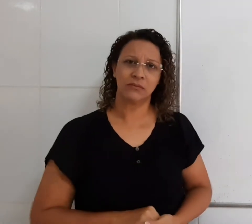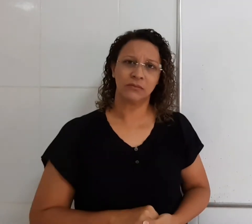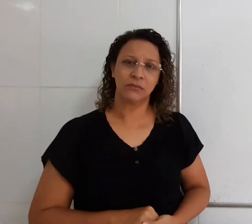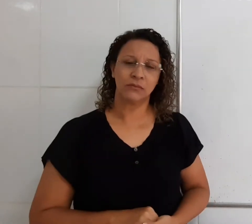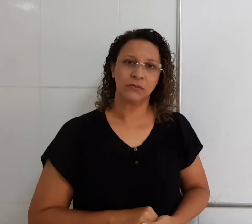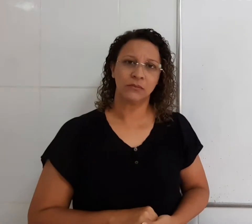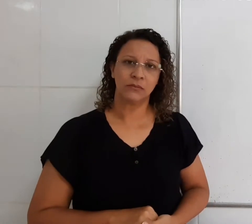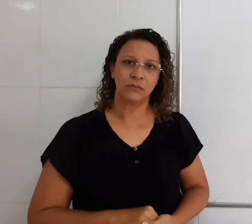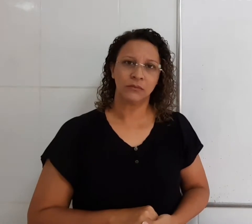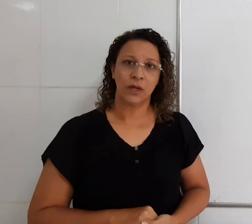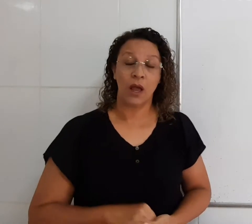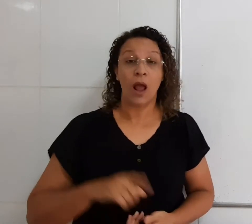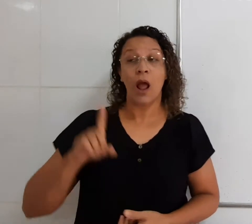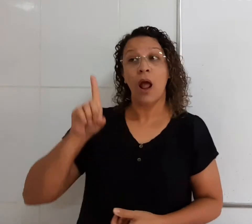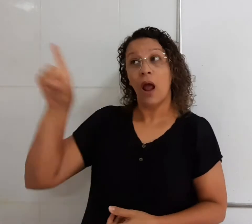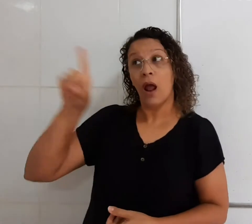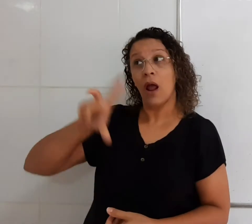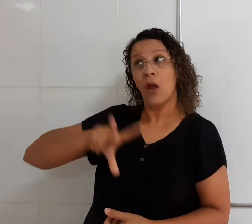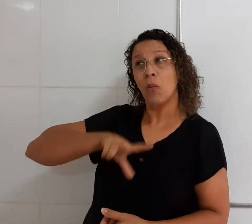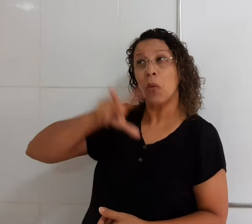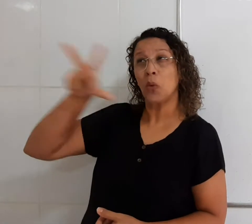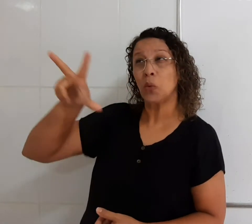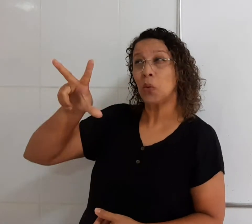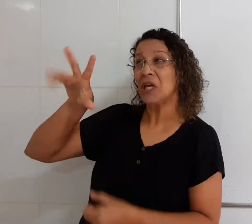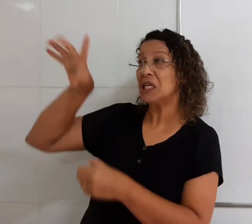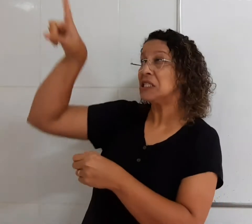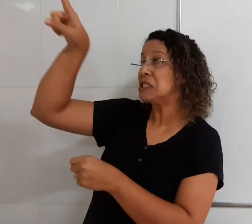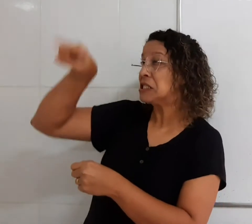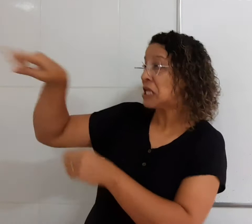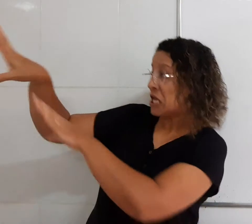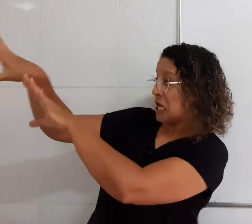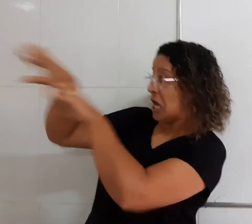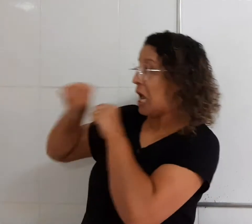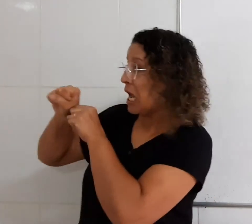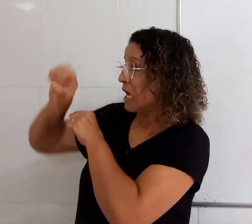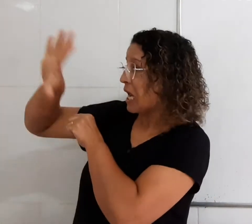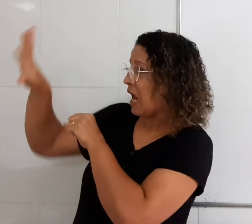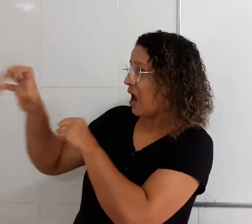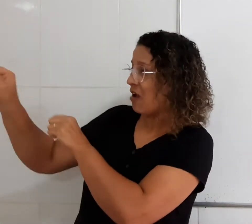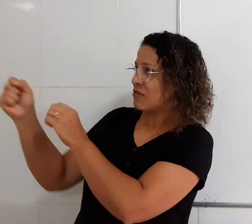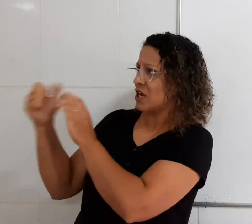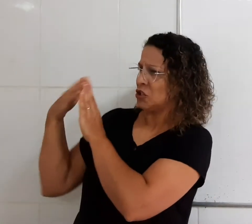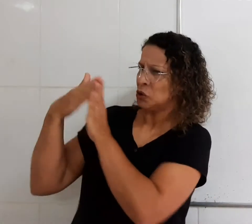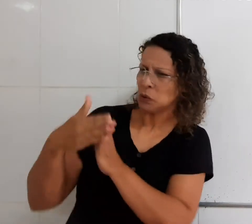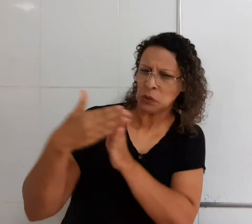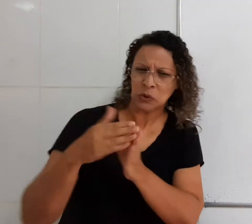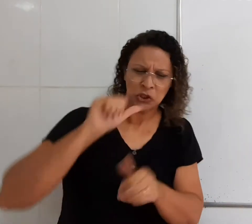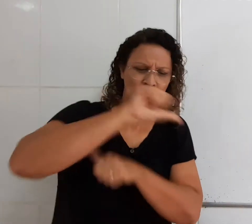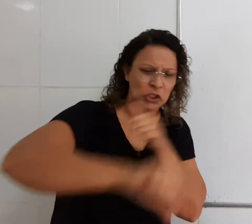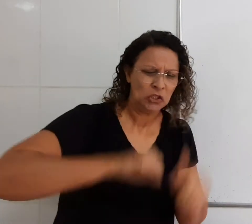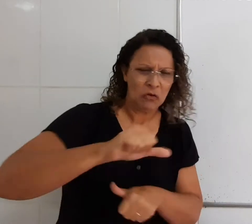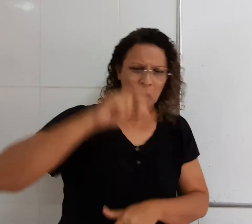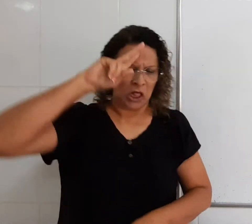Como os portugueses conseguiam arrancá-los de suas terras e tornarem-se donos?